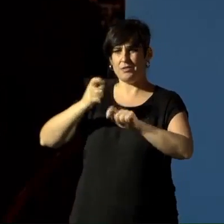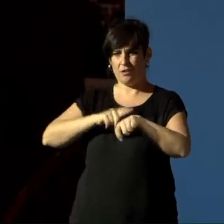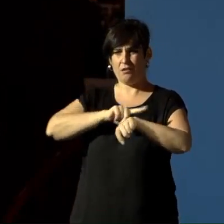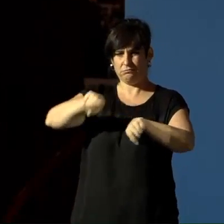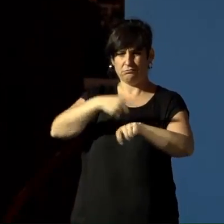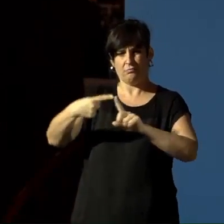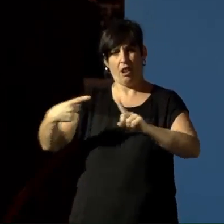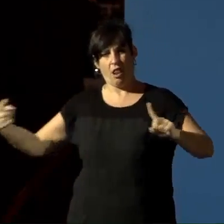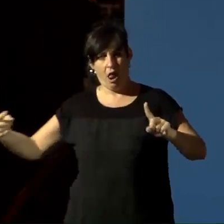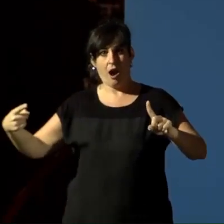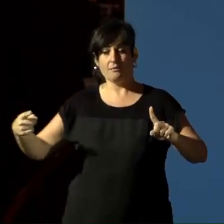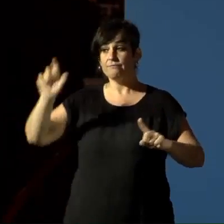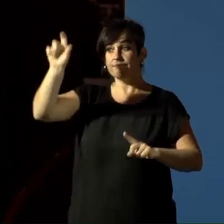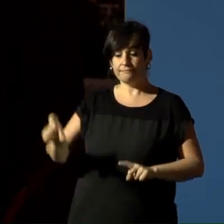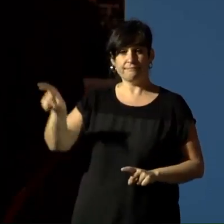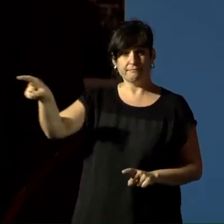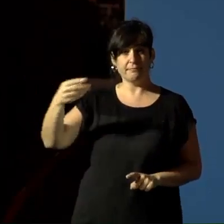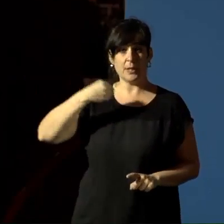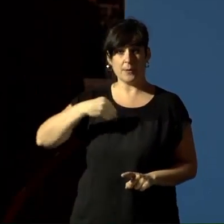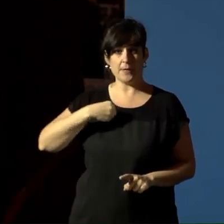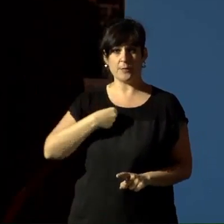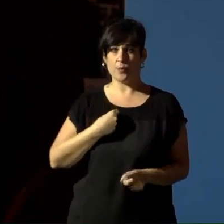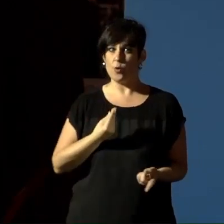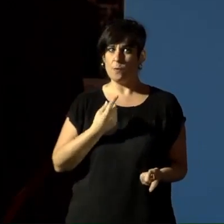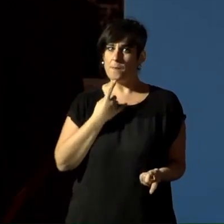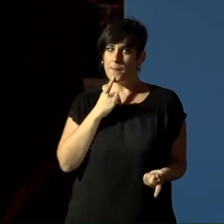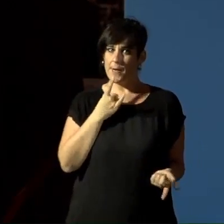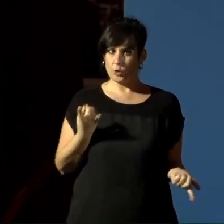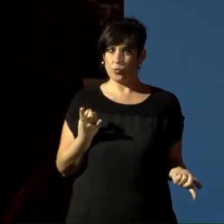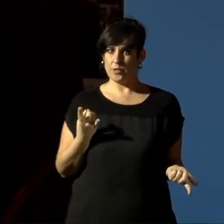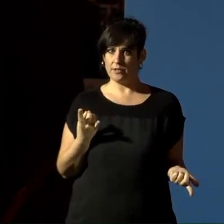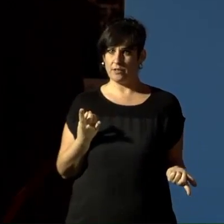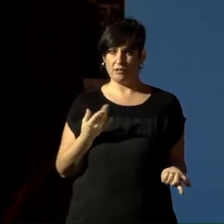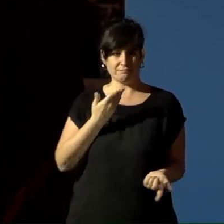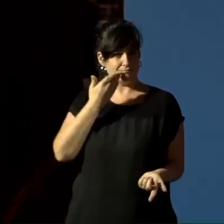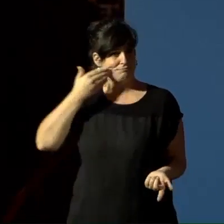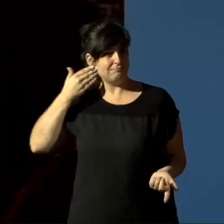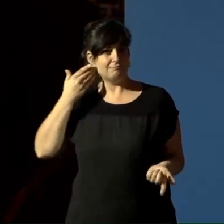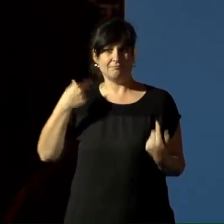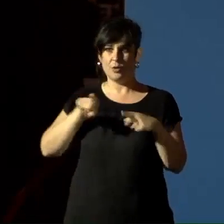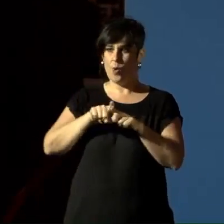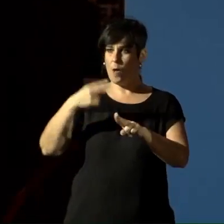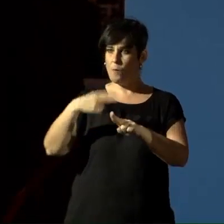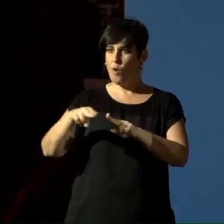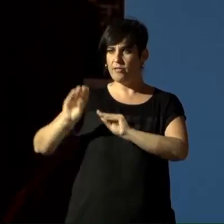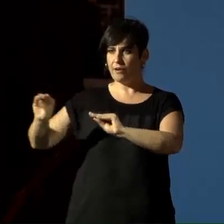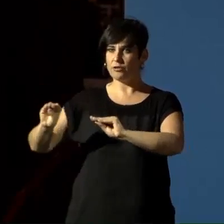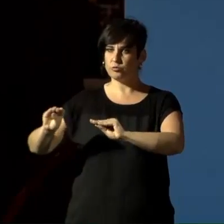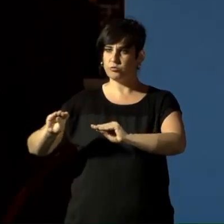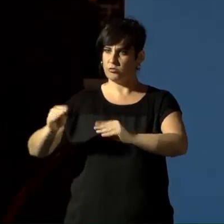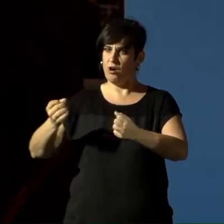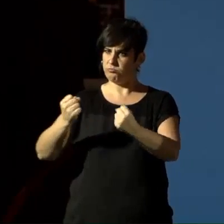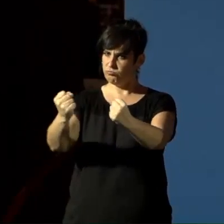e este señor presumía, mesmo chegou a calificar a súa política como implacable.